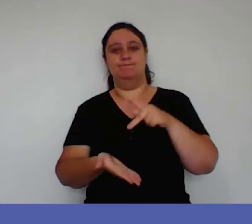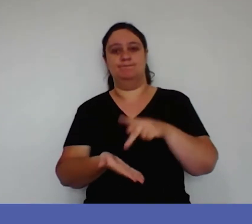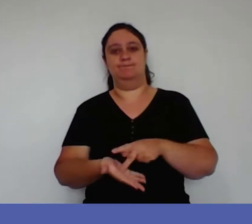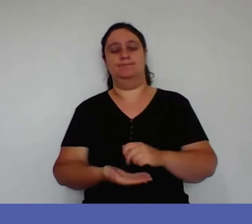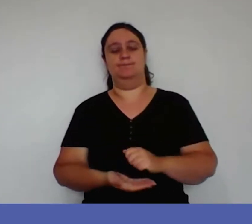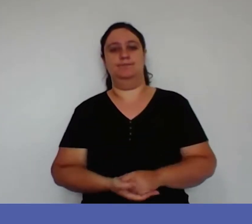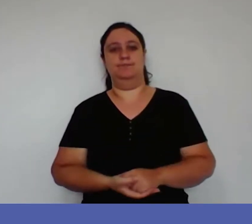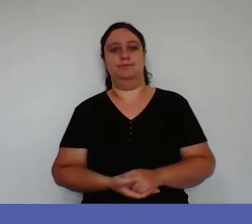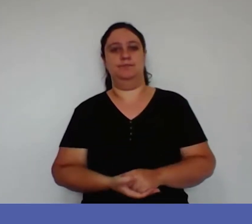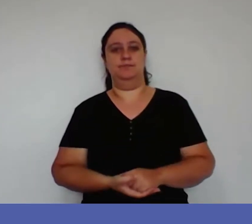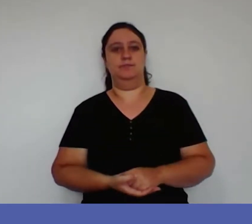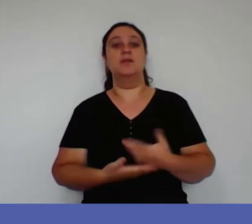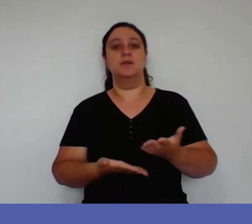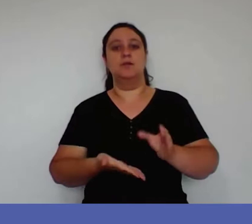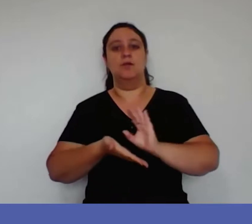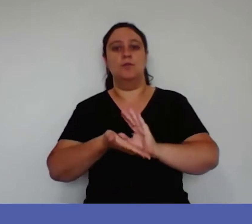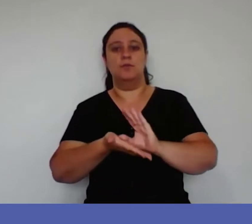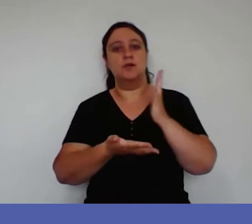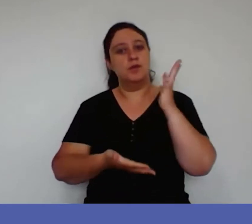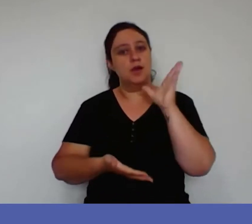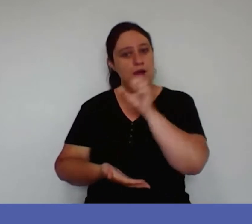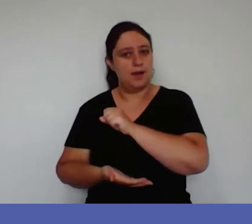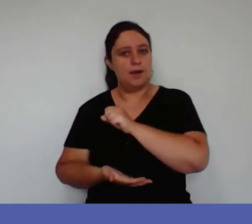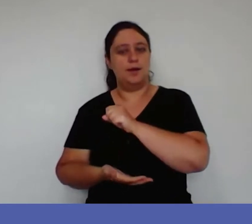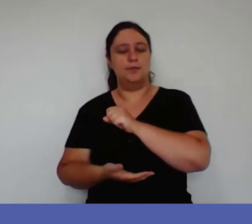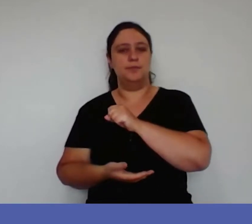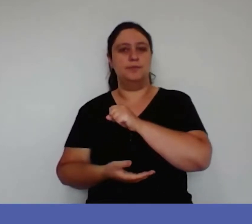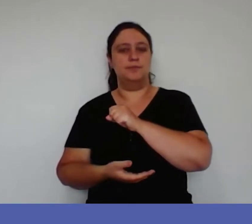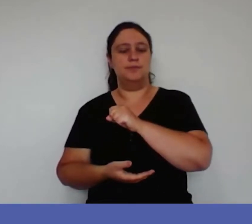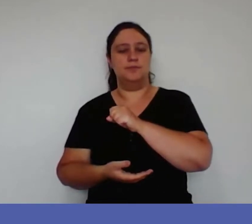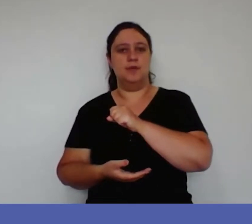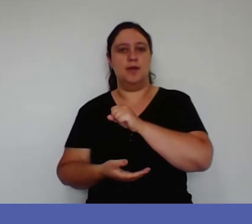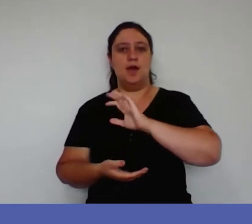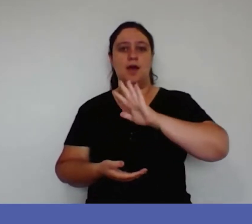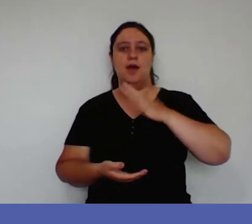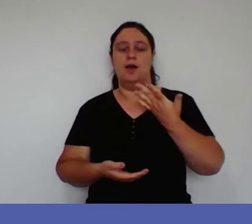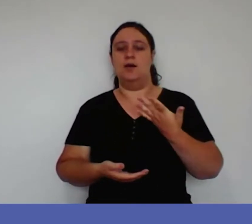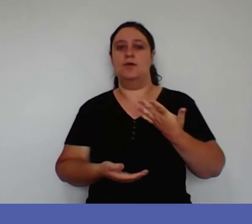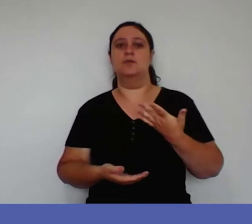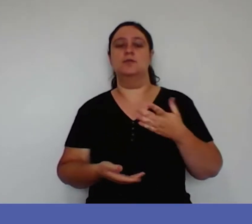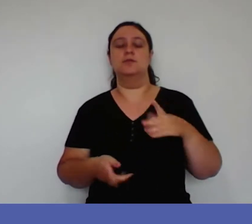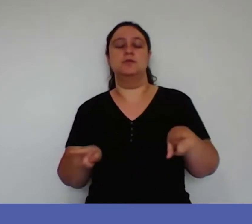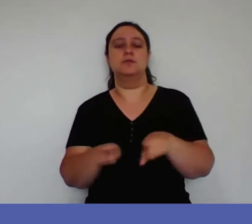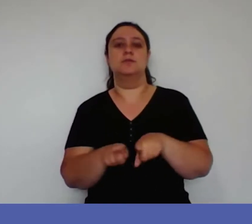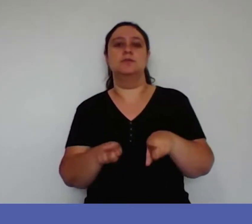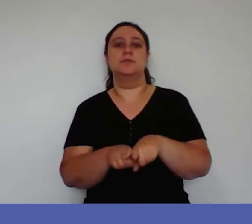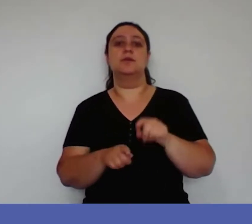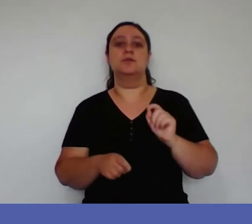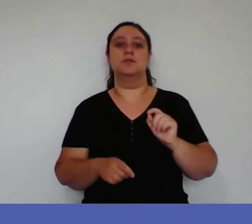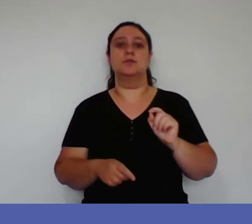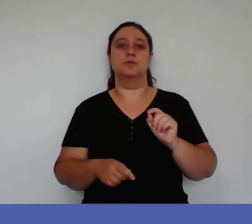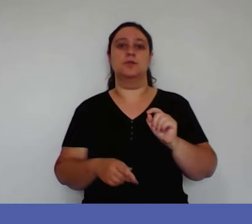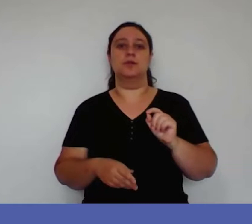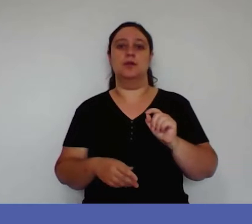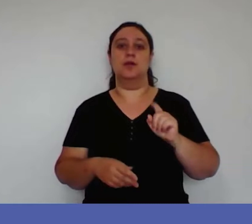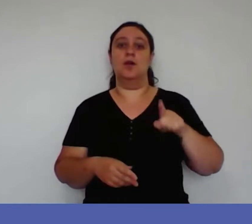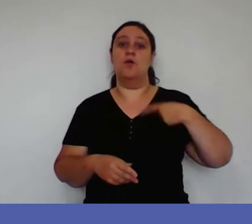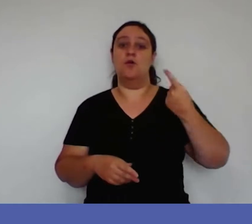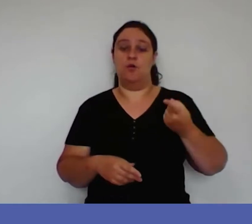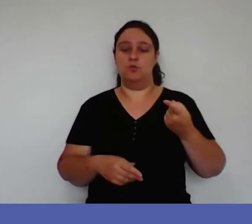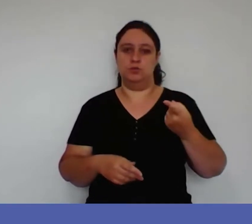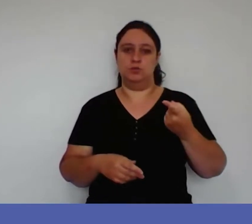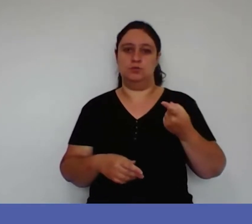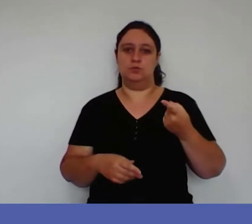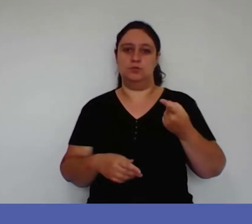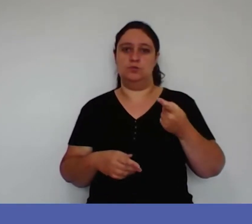comportagem dinâmica, irmãos, disparou um processo de também turbinar outras ferramentas. Irmãos, o